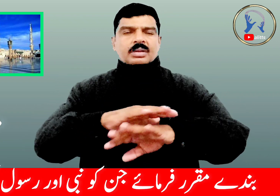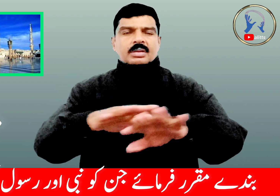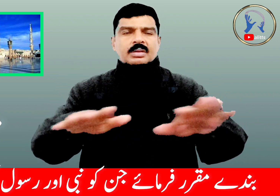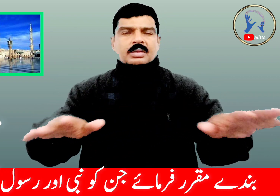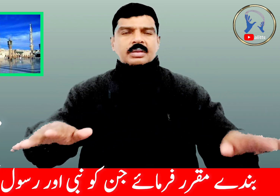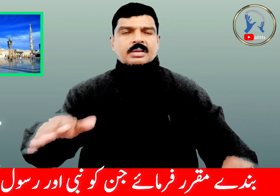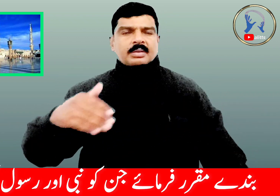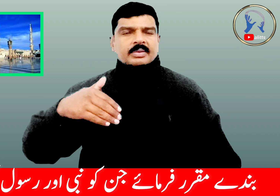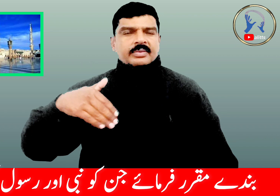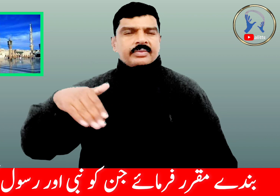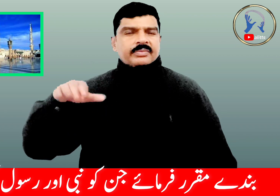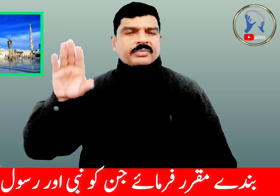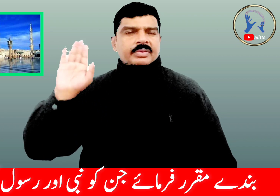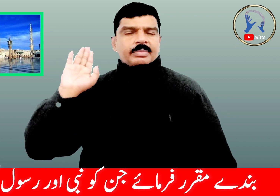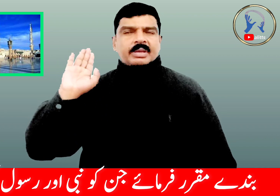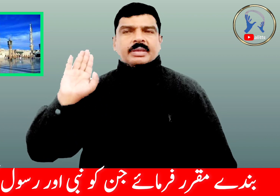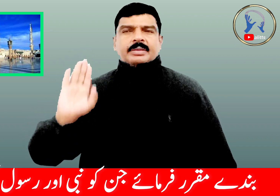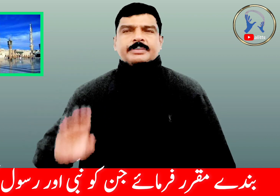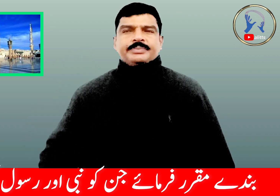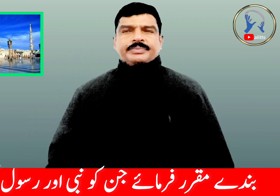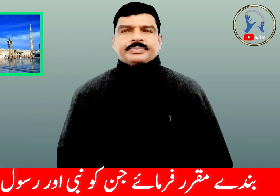مقرر فرمائے،